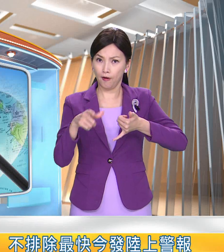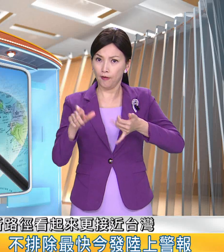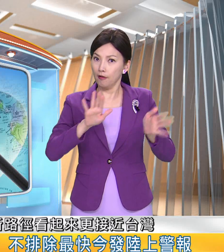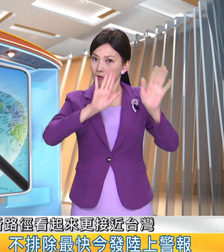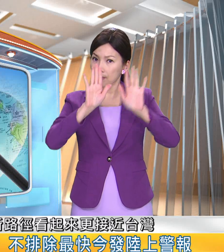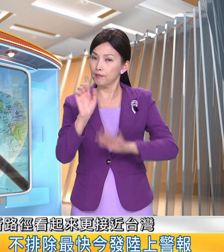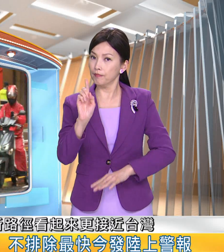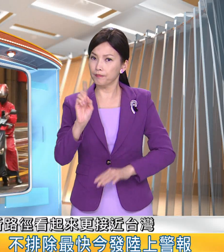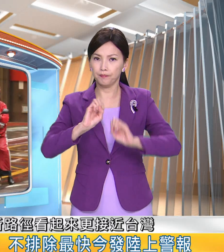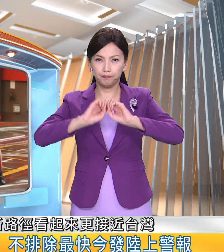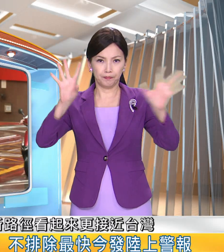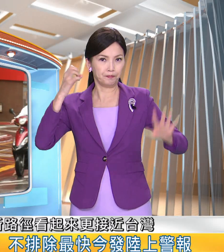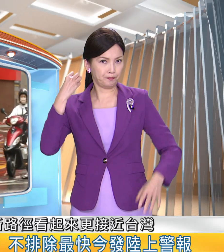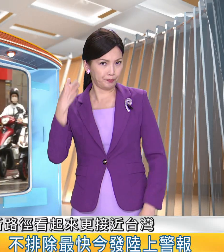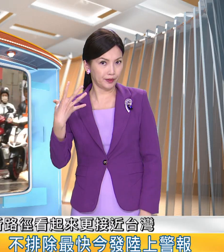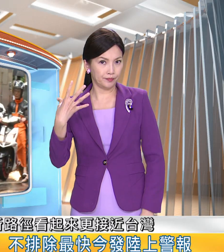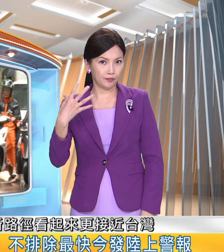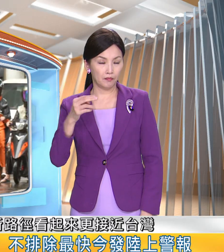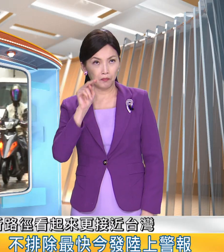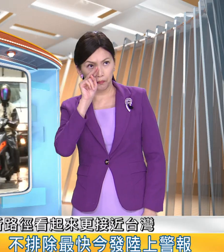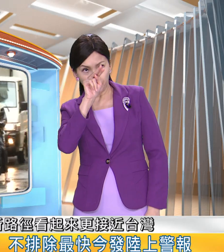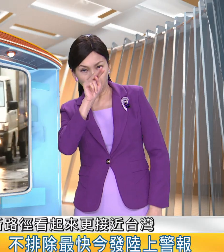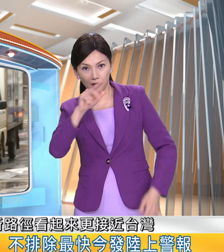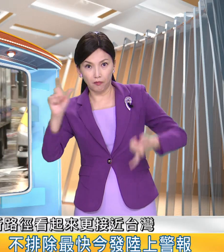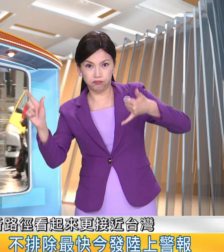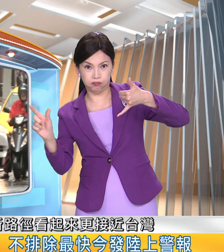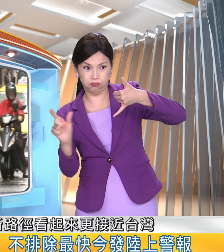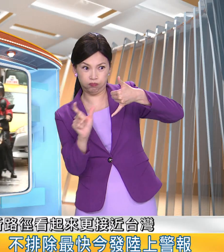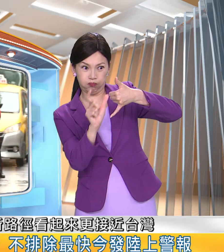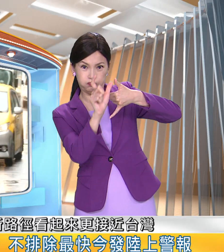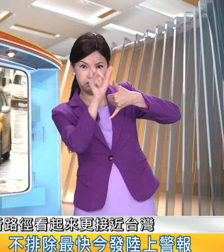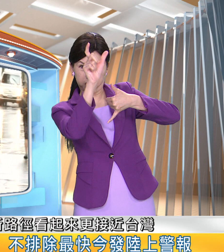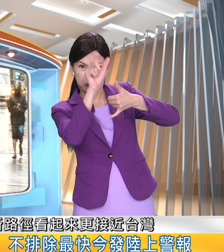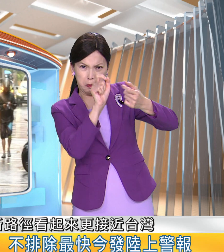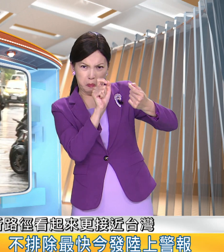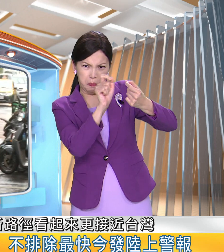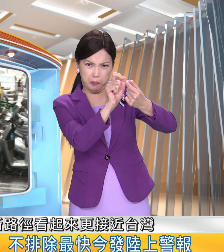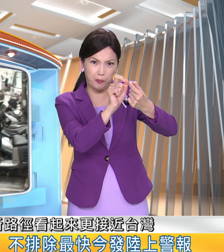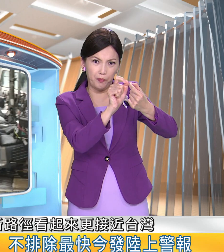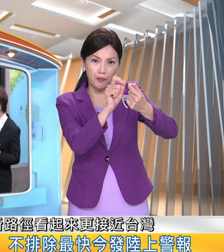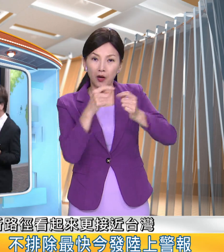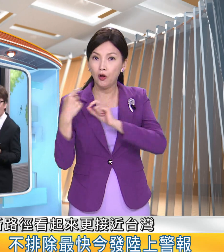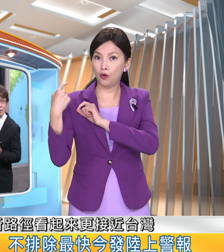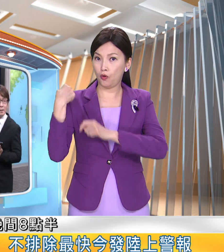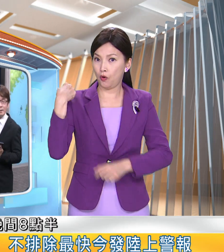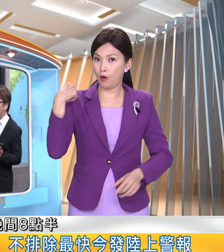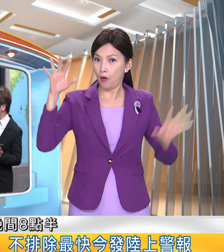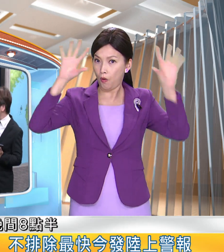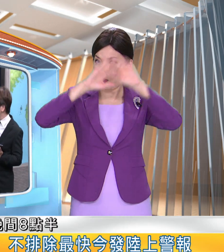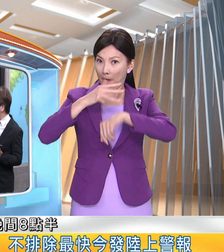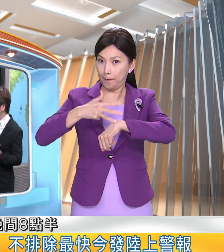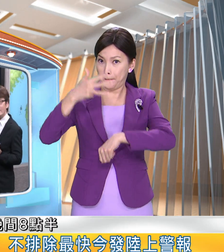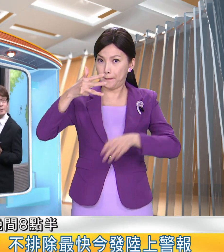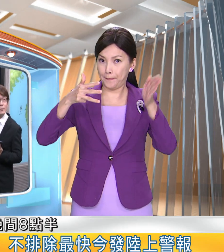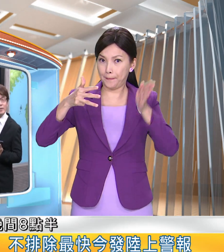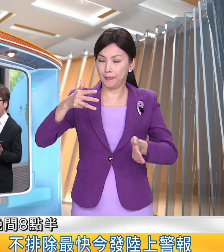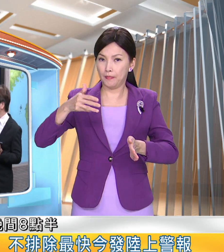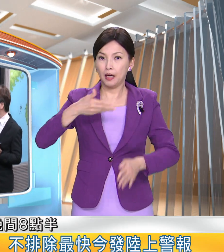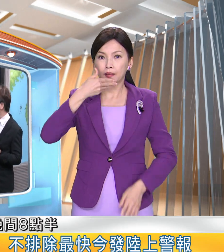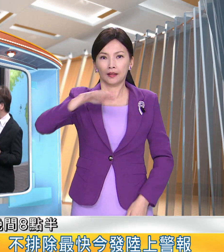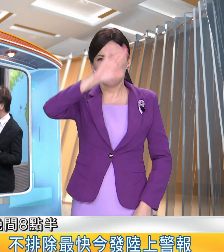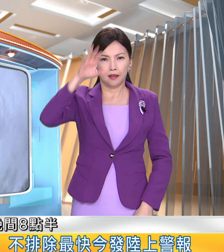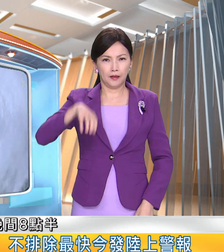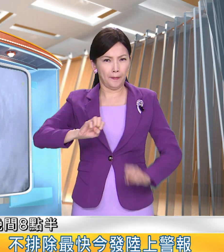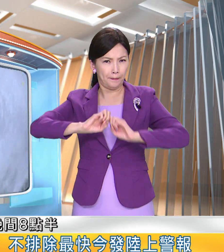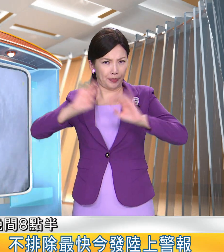卡努颱風的最新路徑看起來更接近臺灣氣象局在昨天晚間八